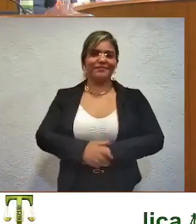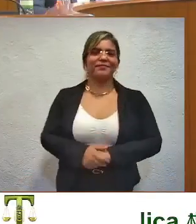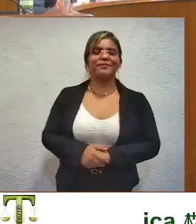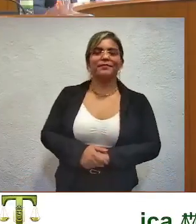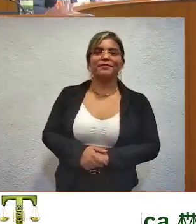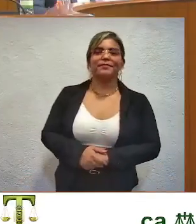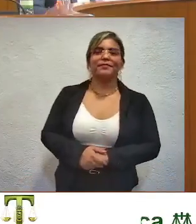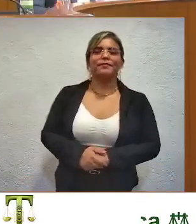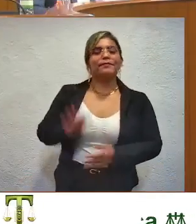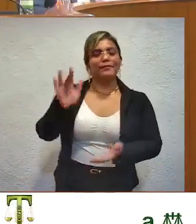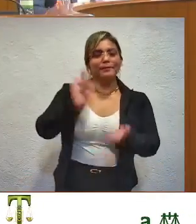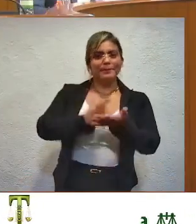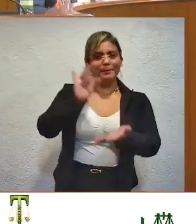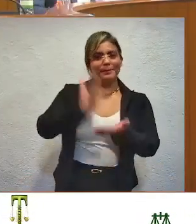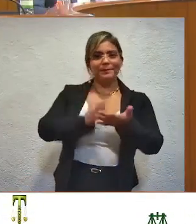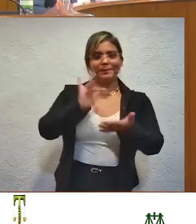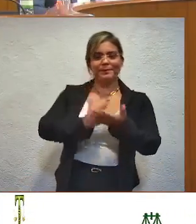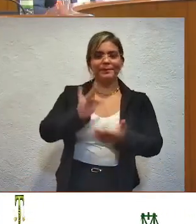agradezco, secretaria general.